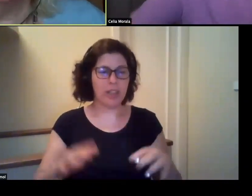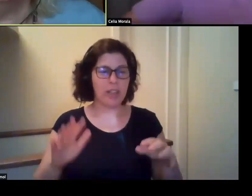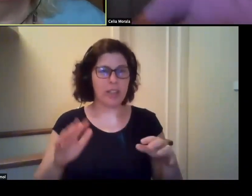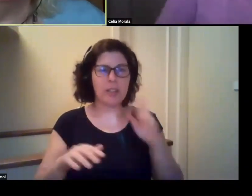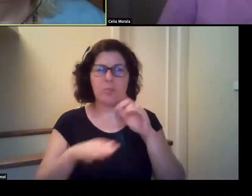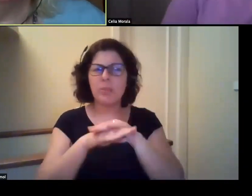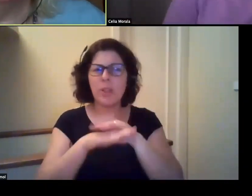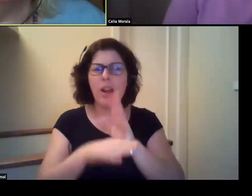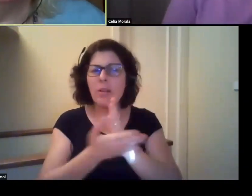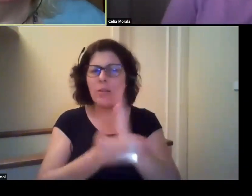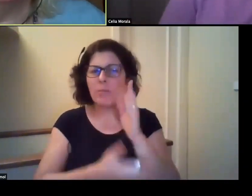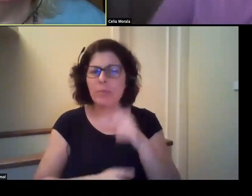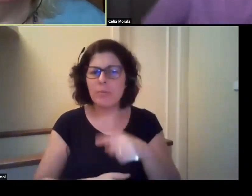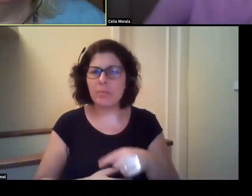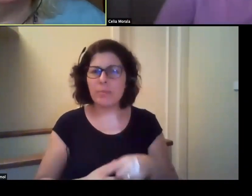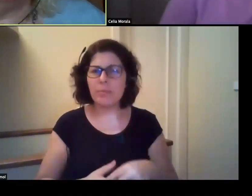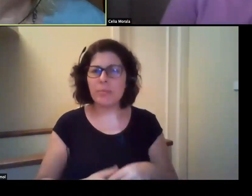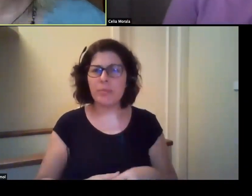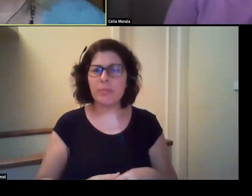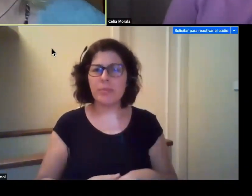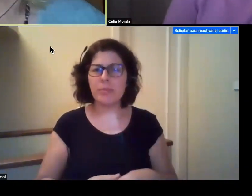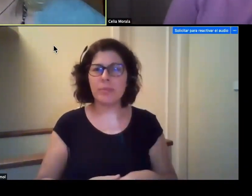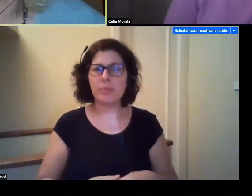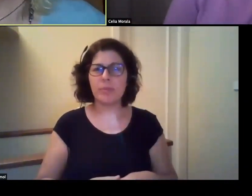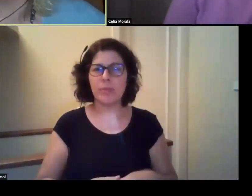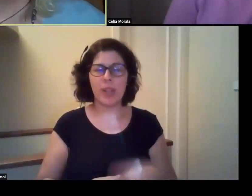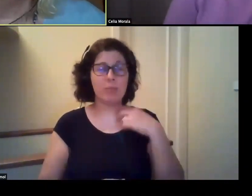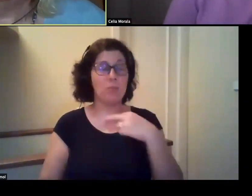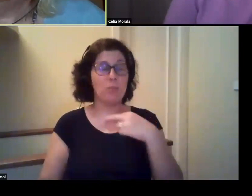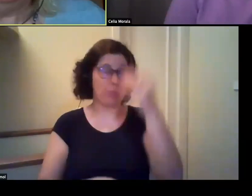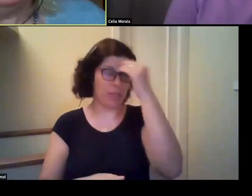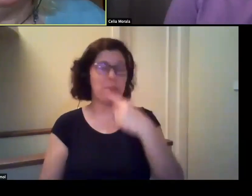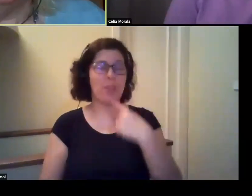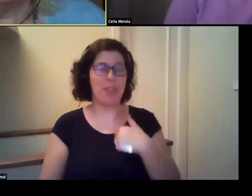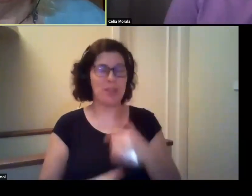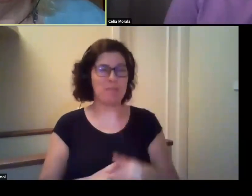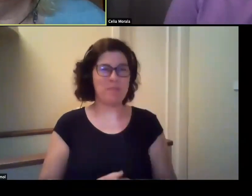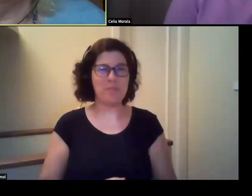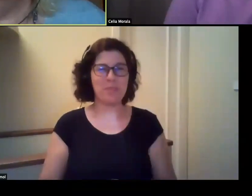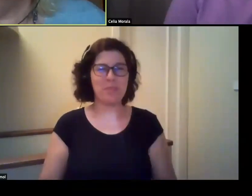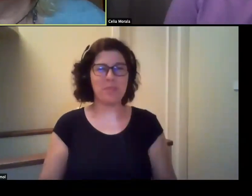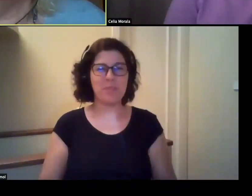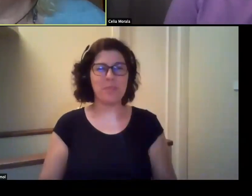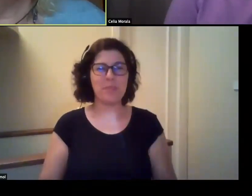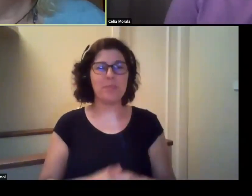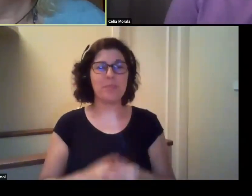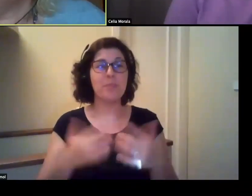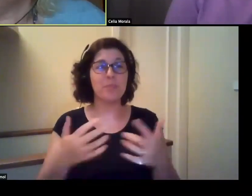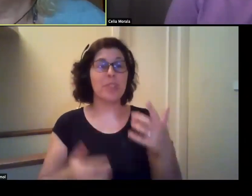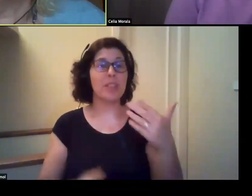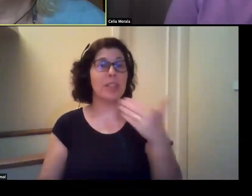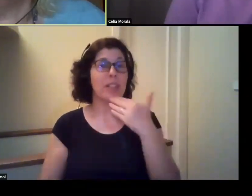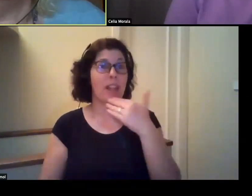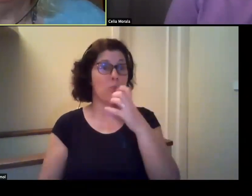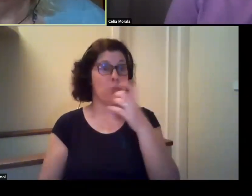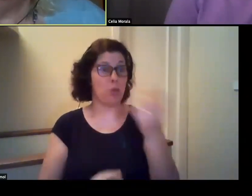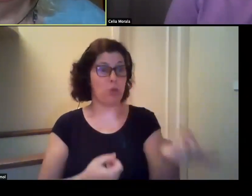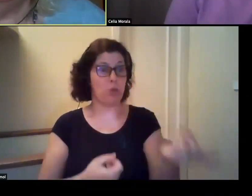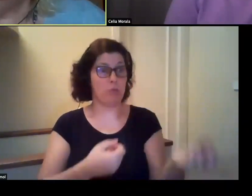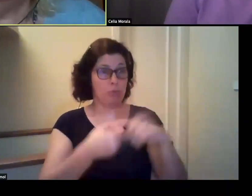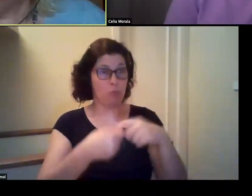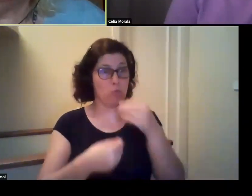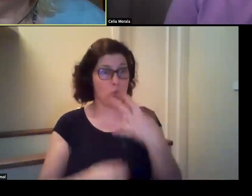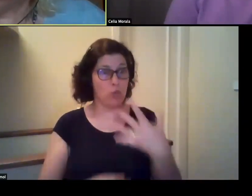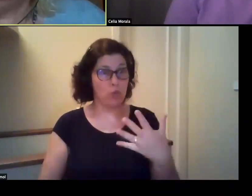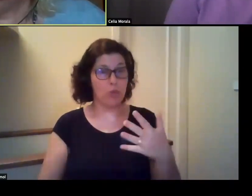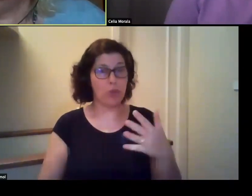Jorge? Perdón. Ah, nada, pensaba que me decías algo. Que no obstante, Carmen, que muchas gracias por inscribirte, que está muy bien, pero